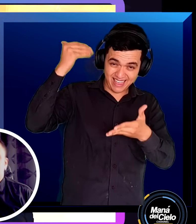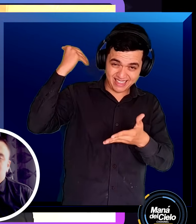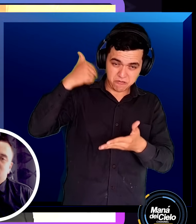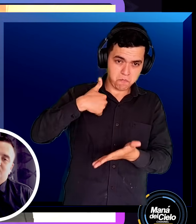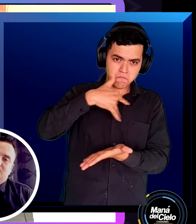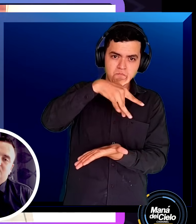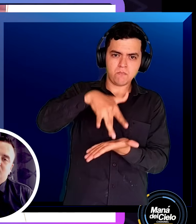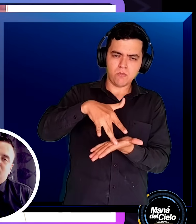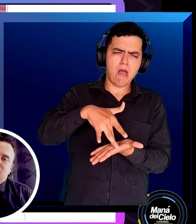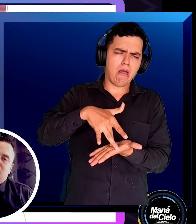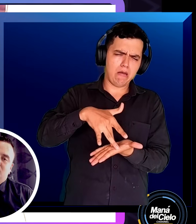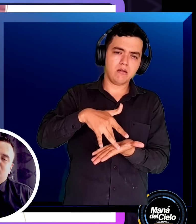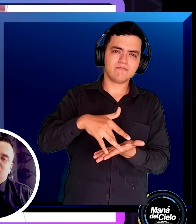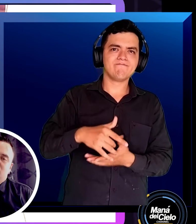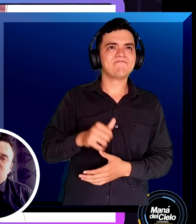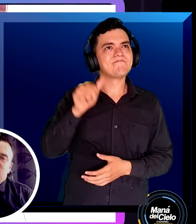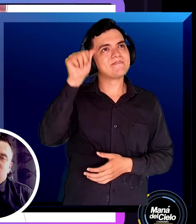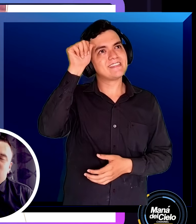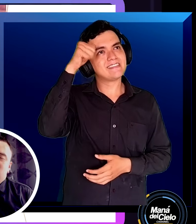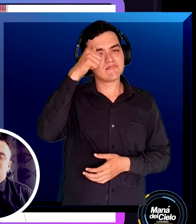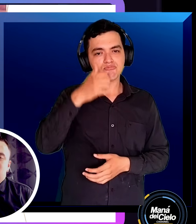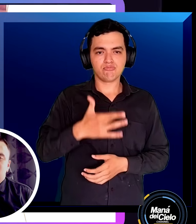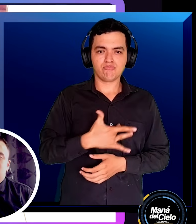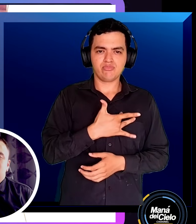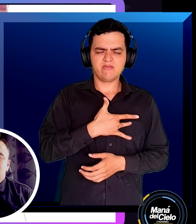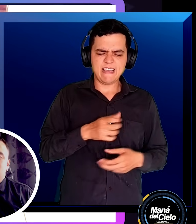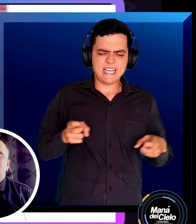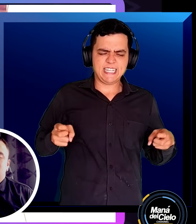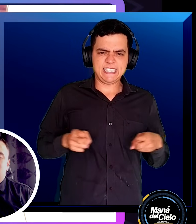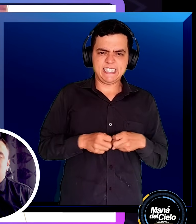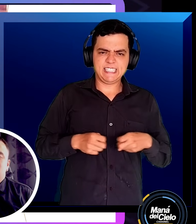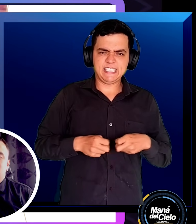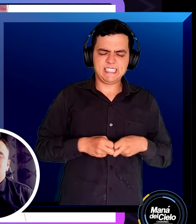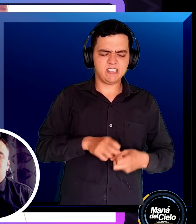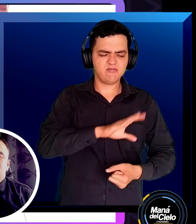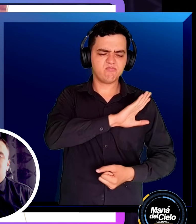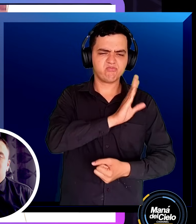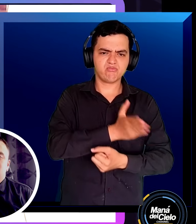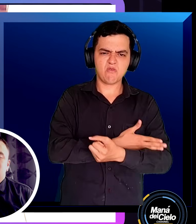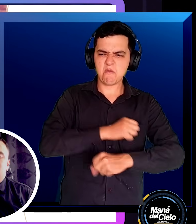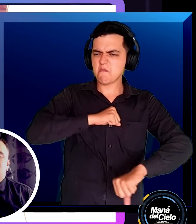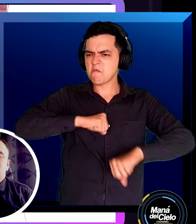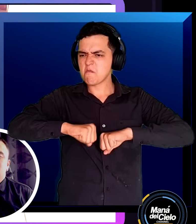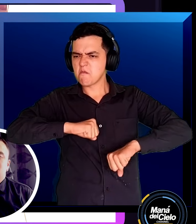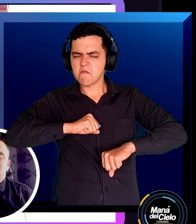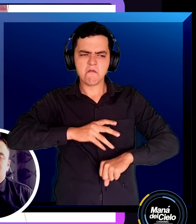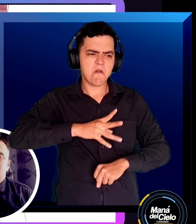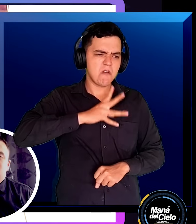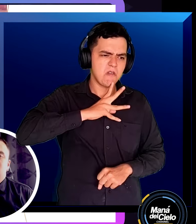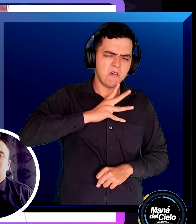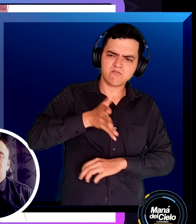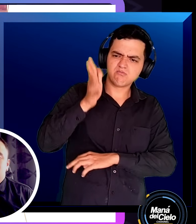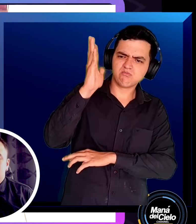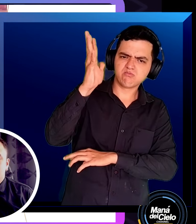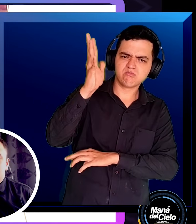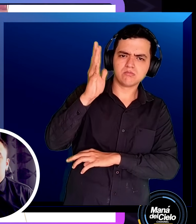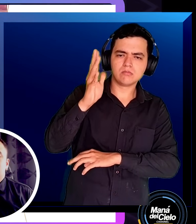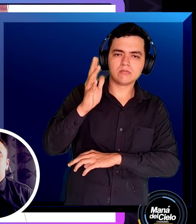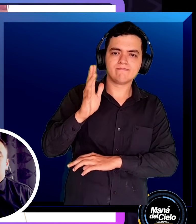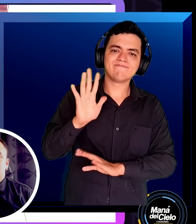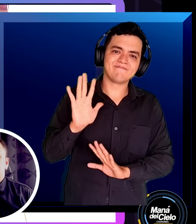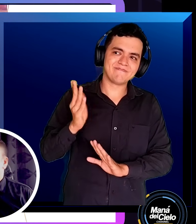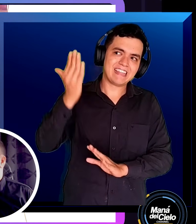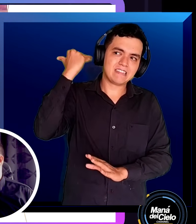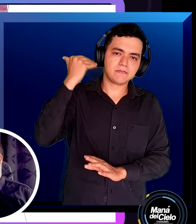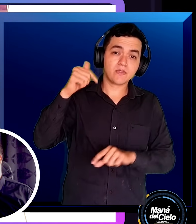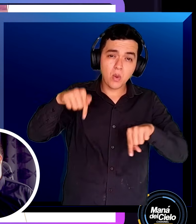Y por eso yo quiero invitar a la gente joven que está aquí, que de verdad no desperdicie su tiempo. Porque